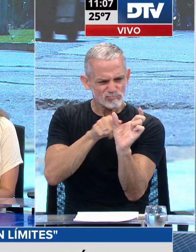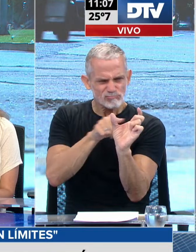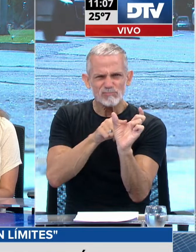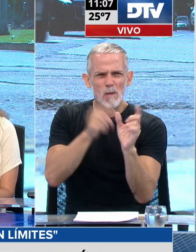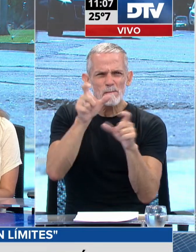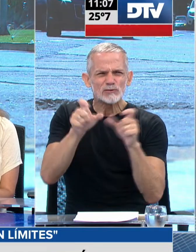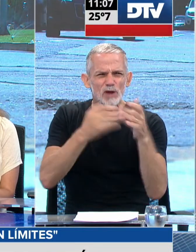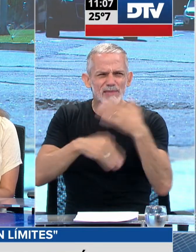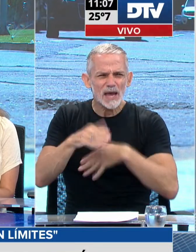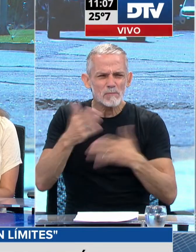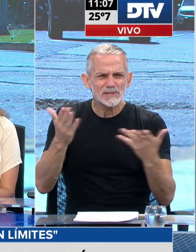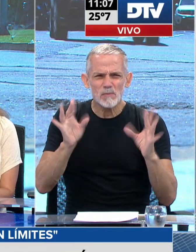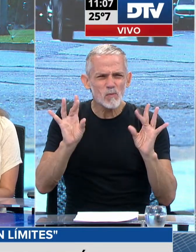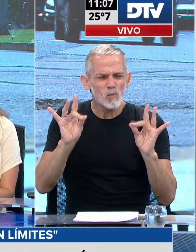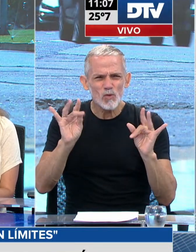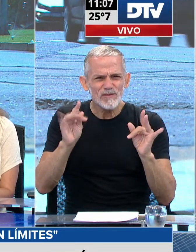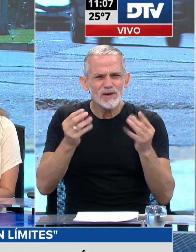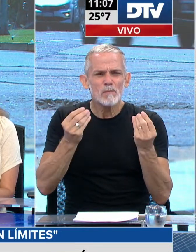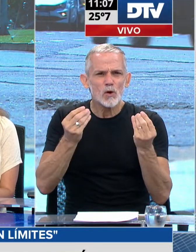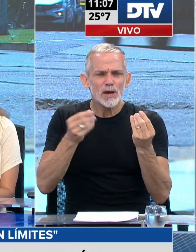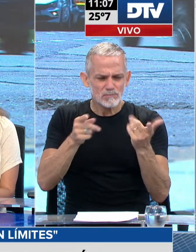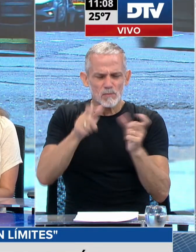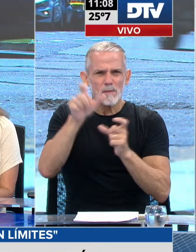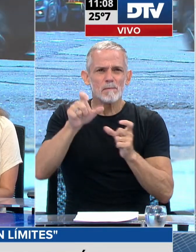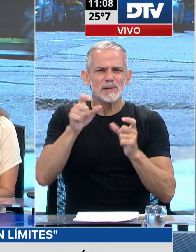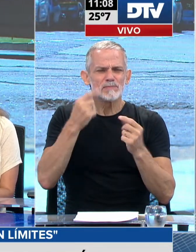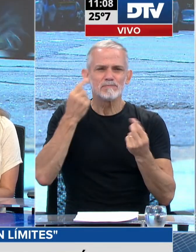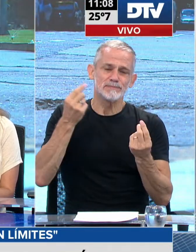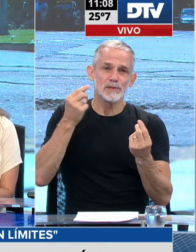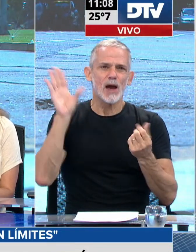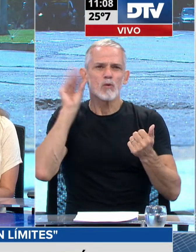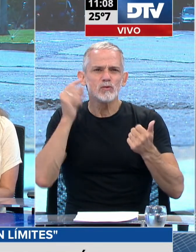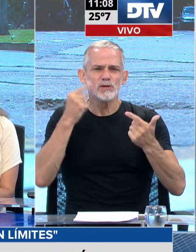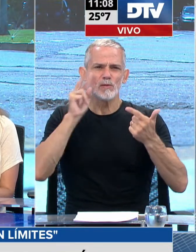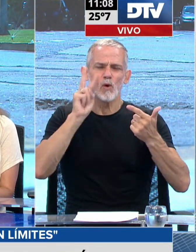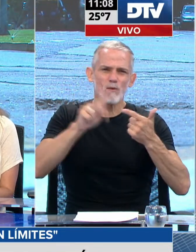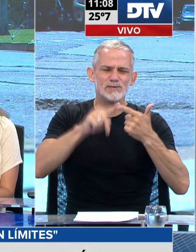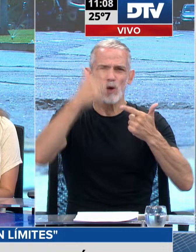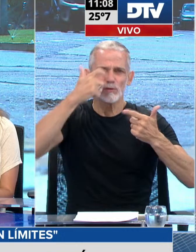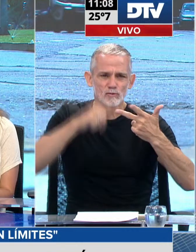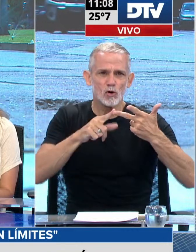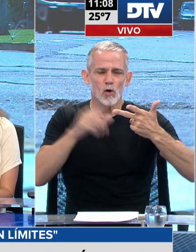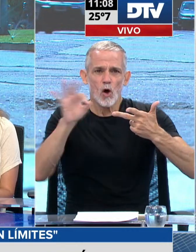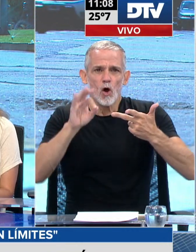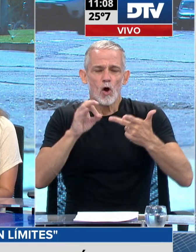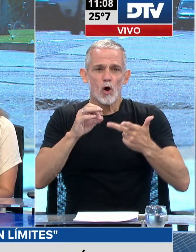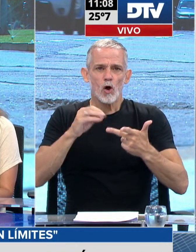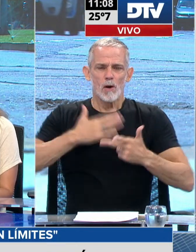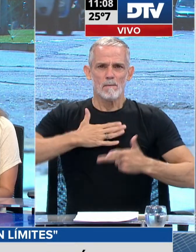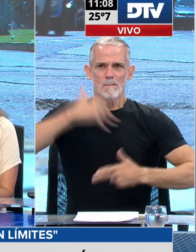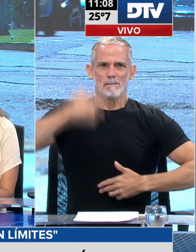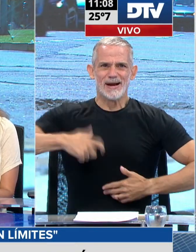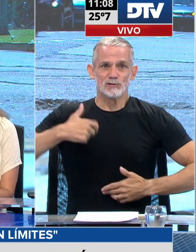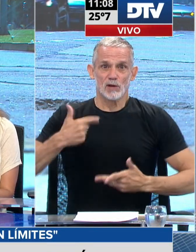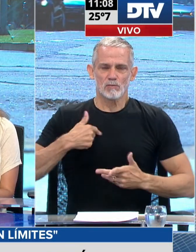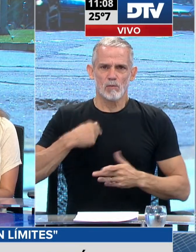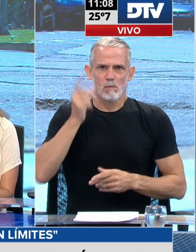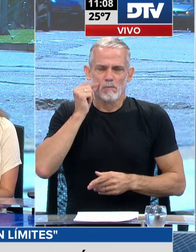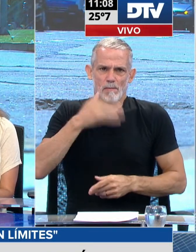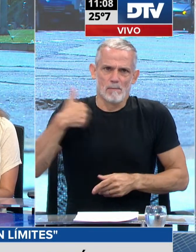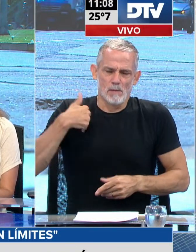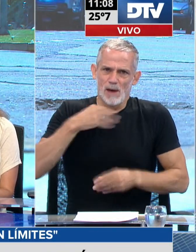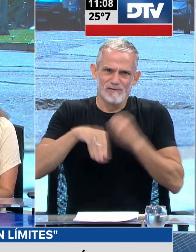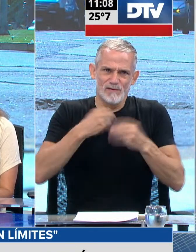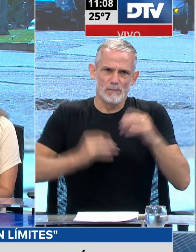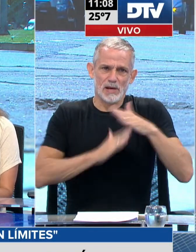a veces eso se complejiza cuando hablamos de percepción, cuando el que da los datos es el referente familiar, que a lo